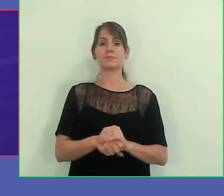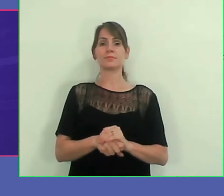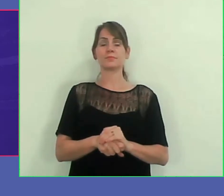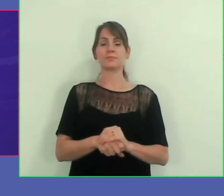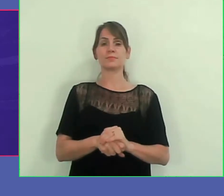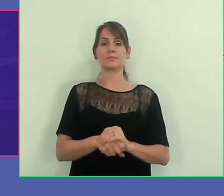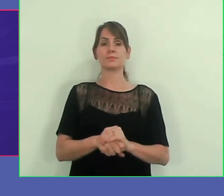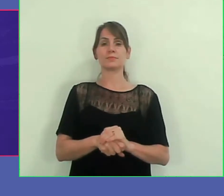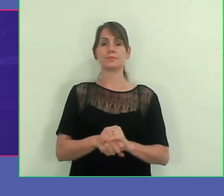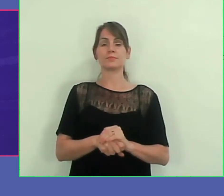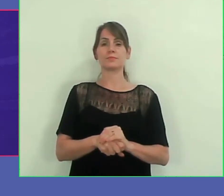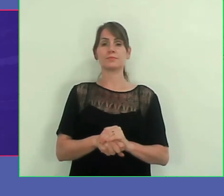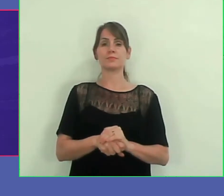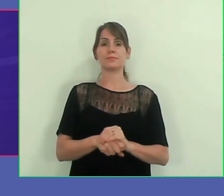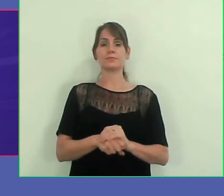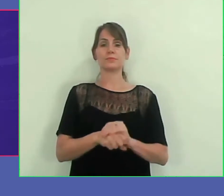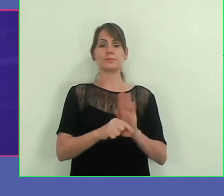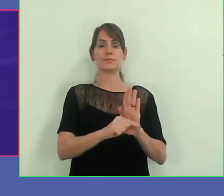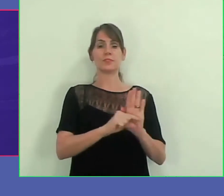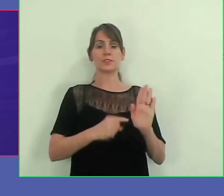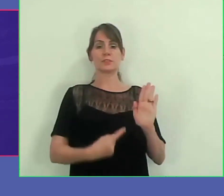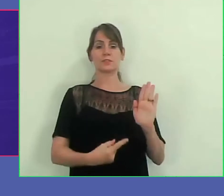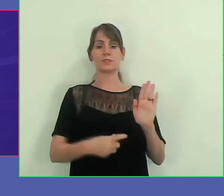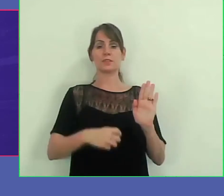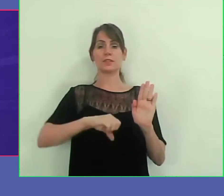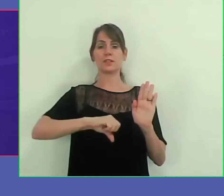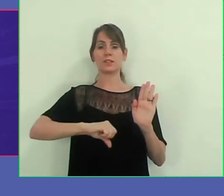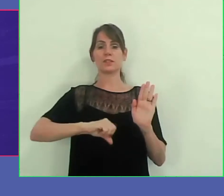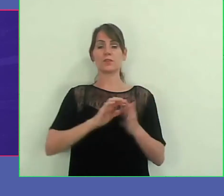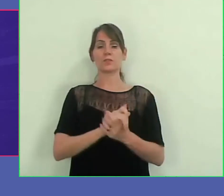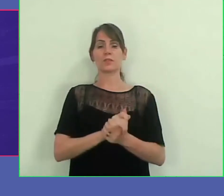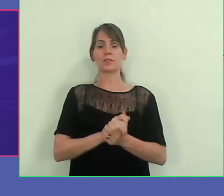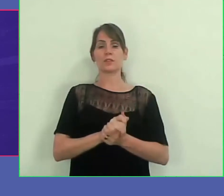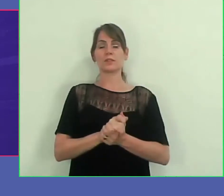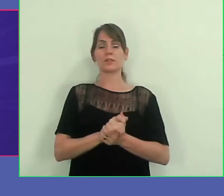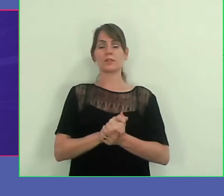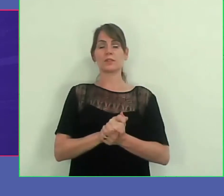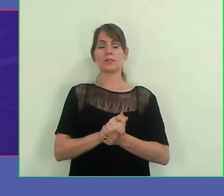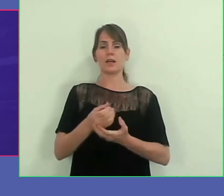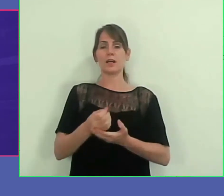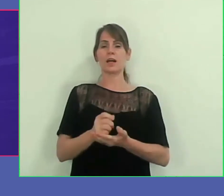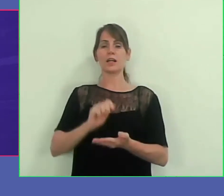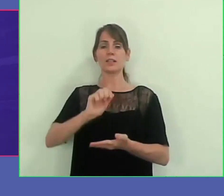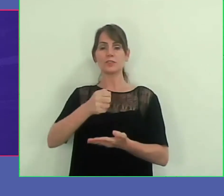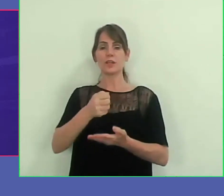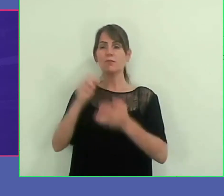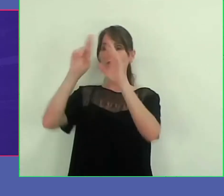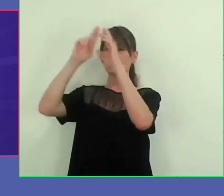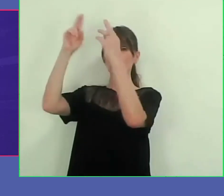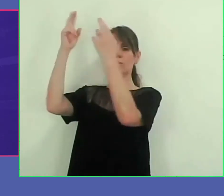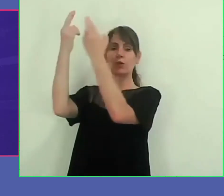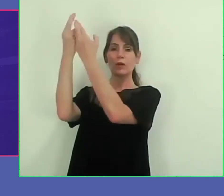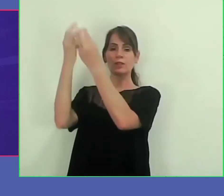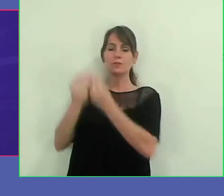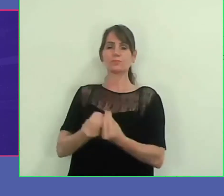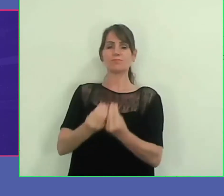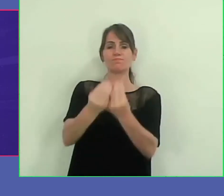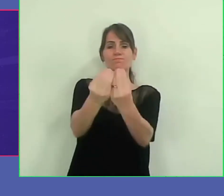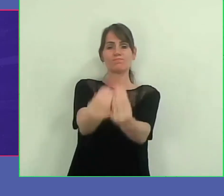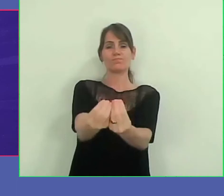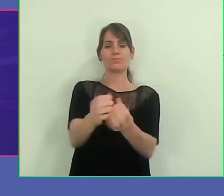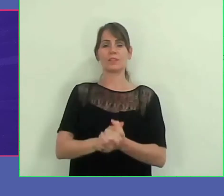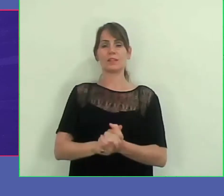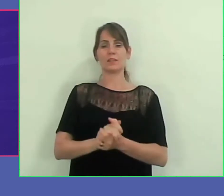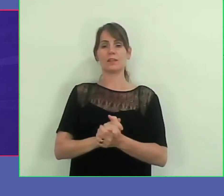assim, versículo 19: Dar-te-ei as chaves do reino dos céus, o que ligares na terra terá